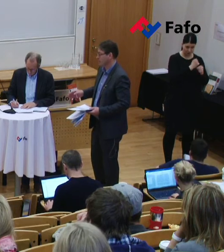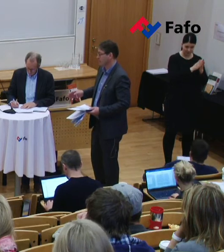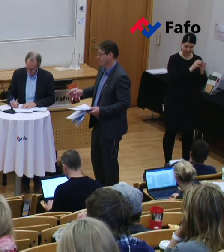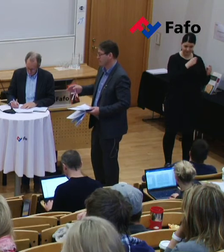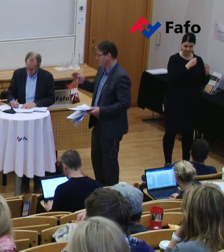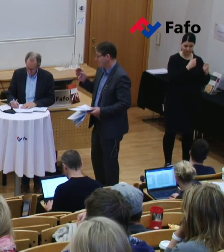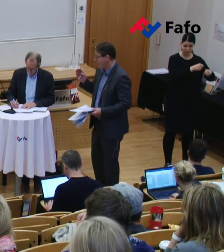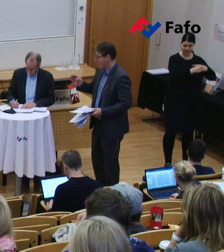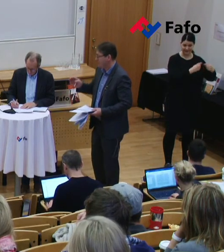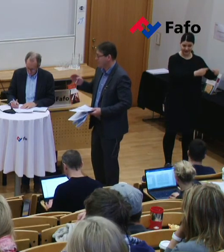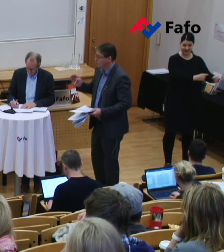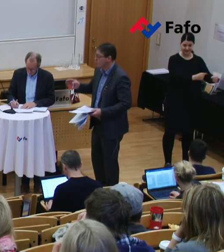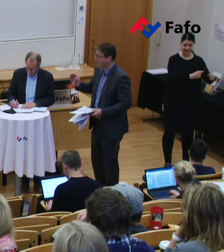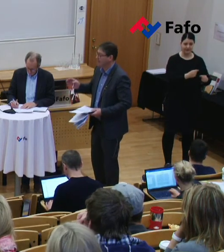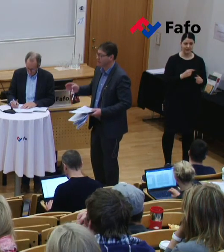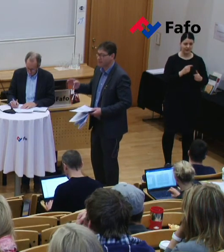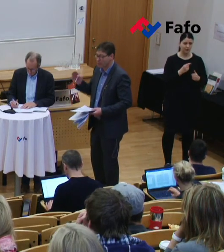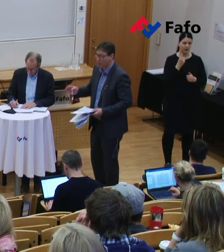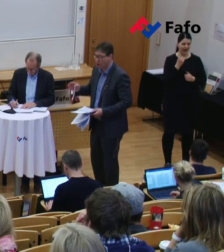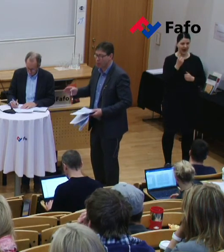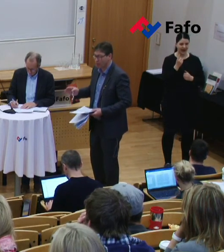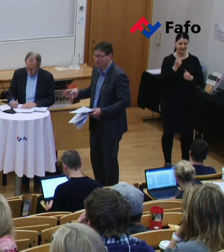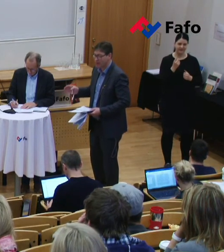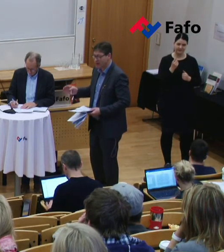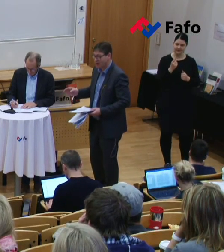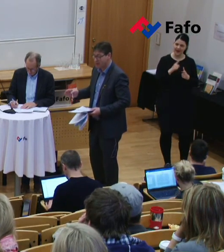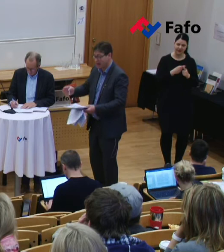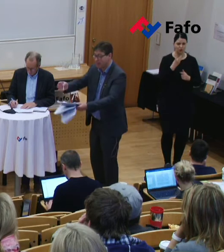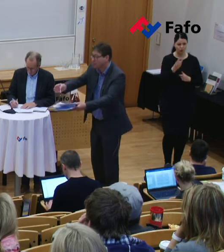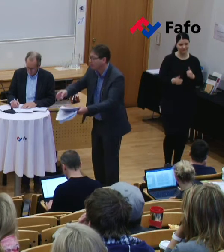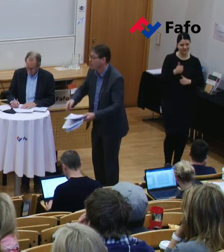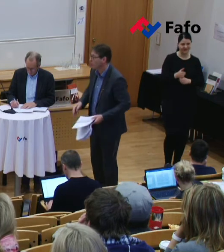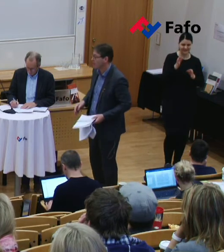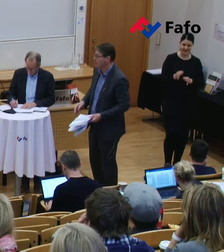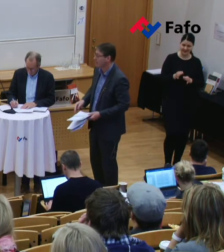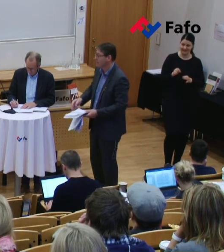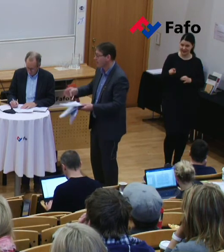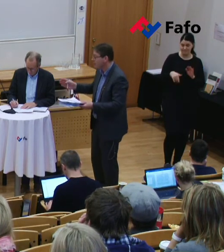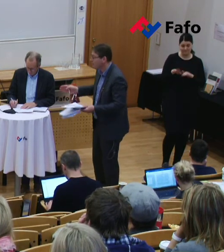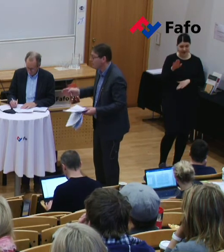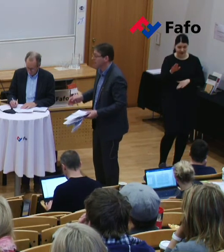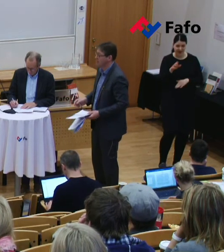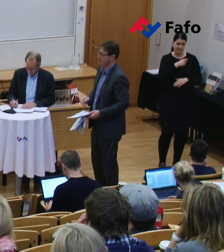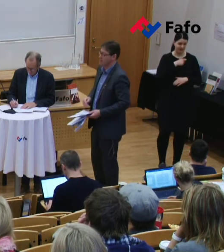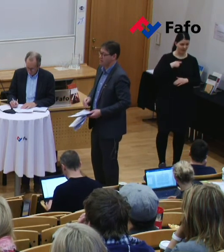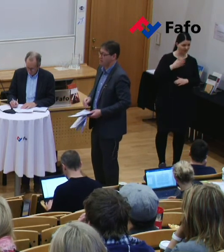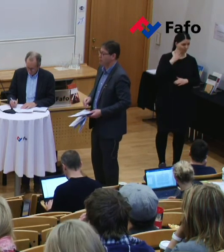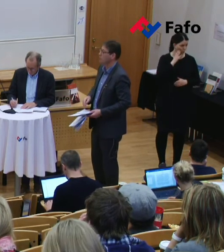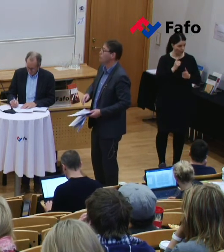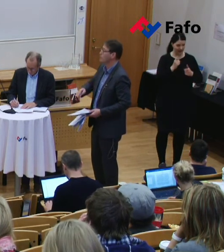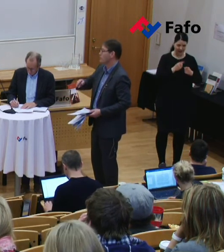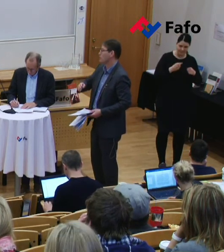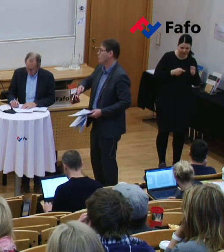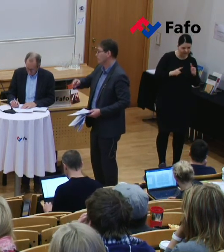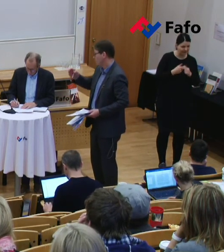videre. Hva er de en eller to viktigste ting vi må ha med oss her? Er det mer privat boligelement, eller er det andre ting?